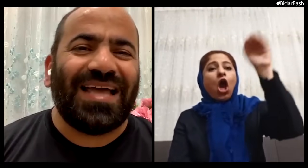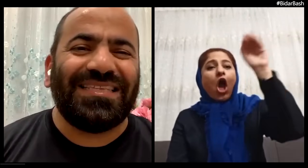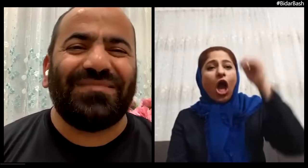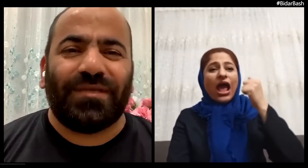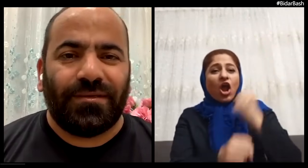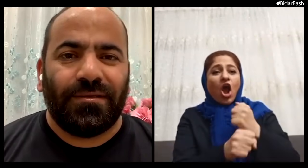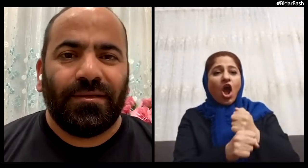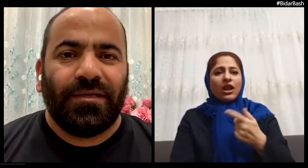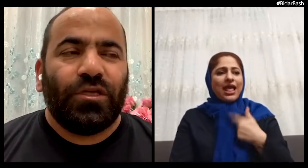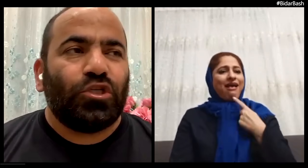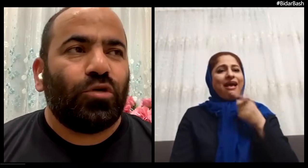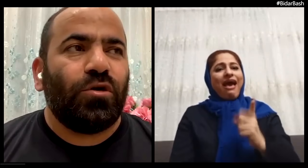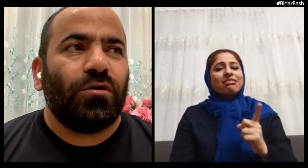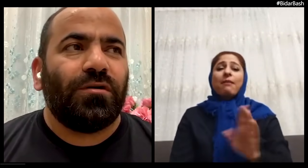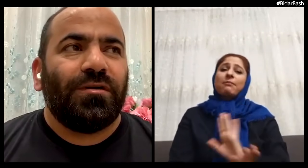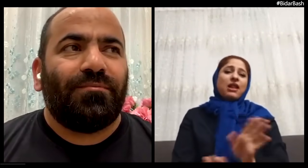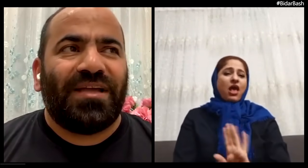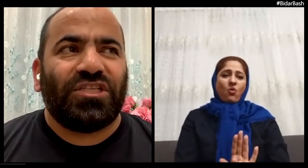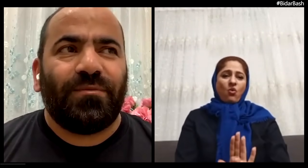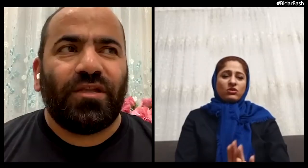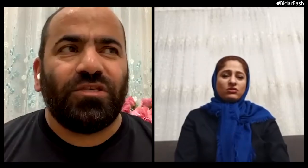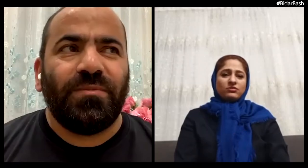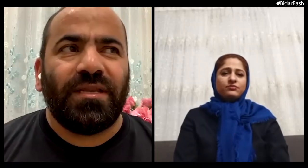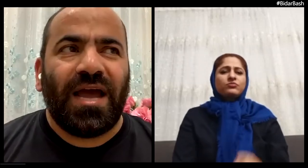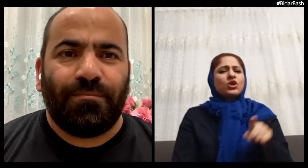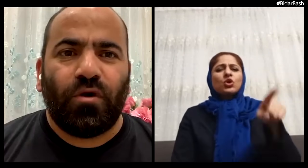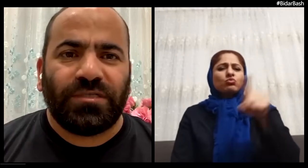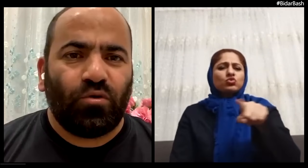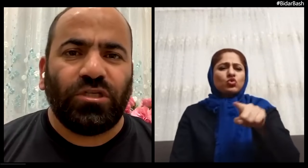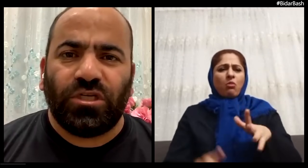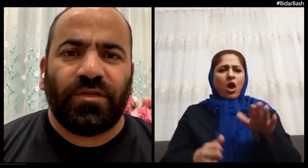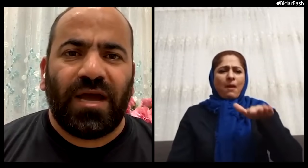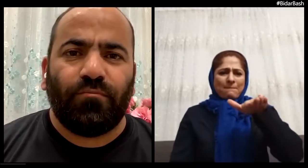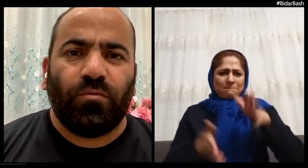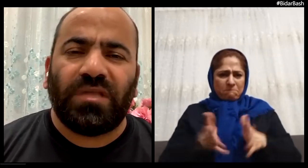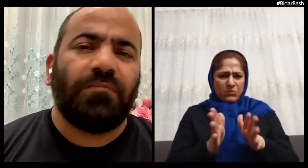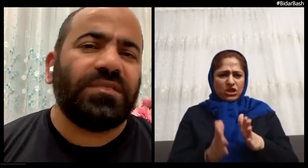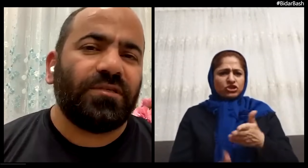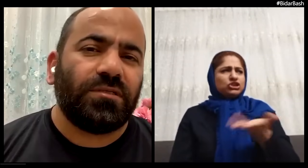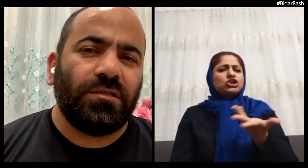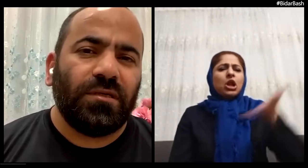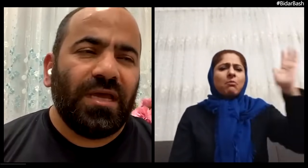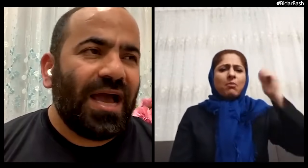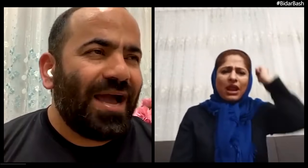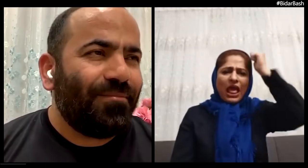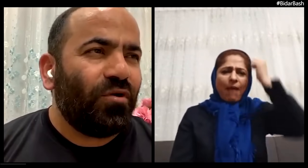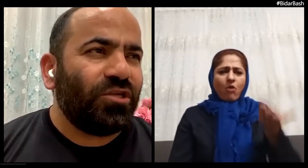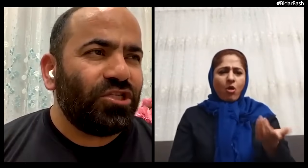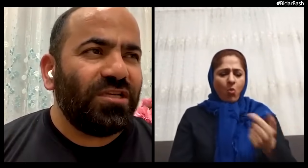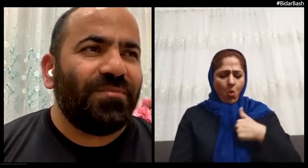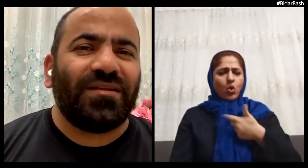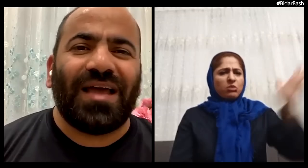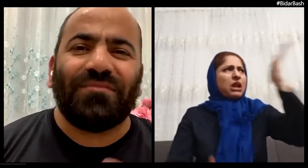عقوبت تعدیبه. شما بچه رو برای چی میبری حمام؟ مثلا خودت چرا میری حمام تمیز بشی؟